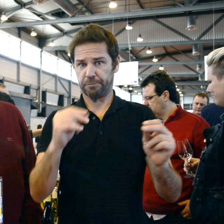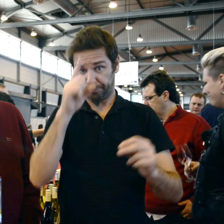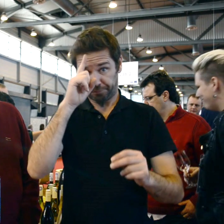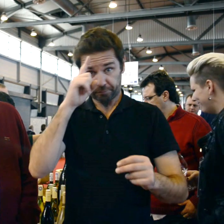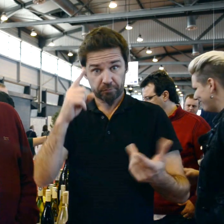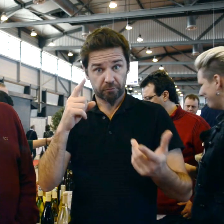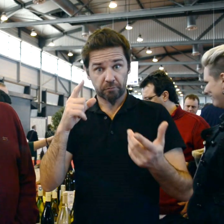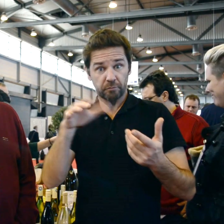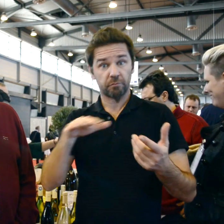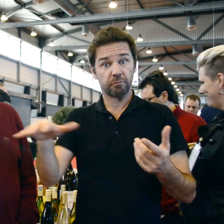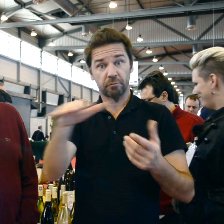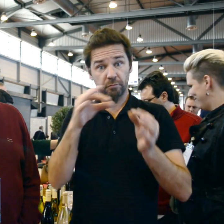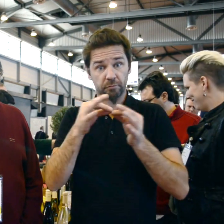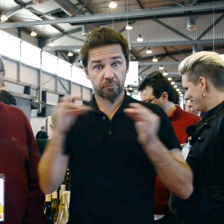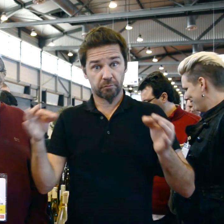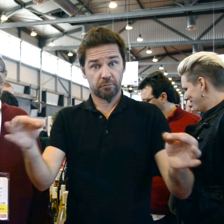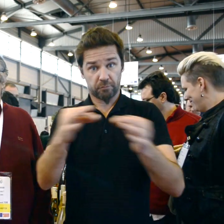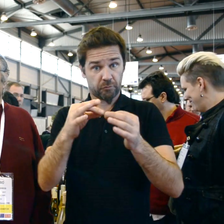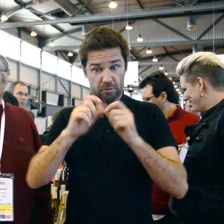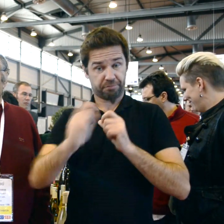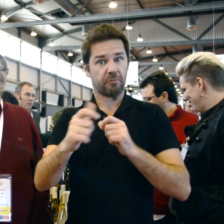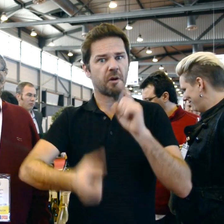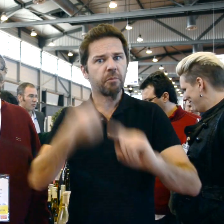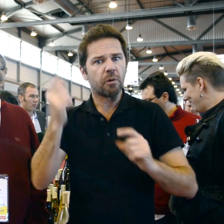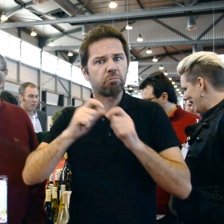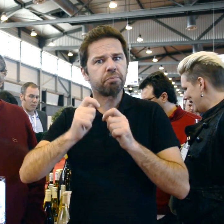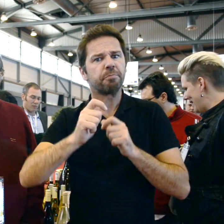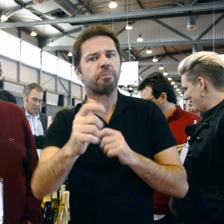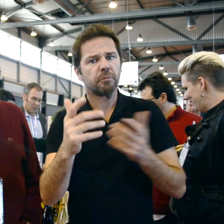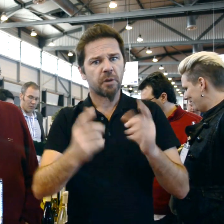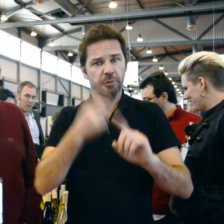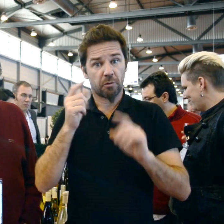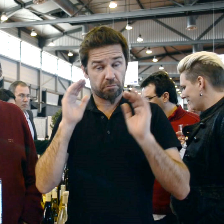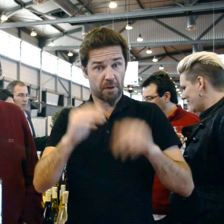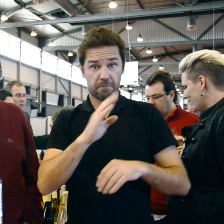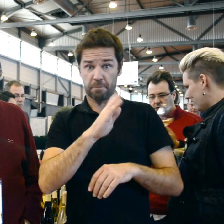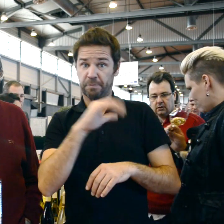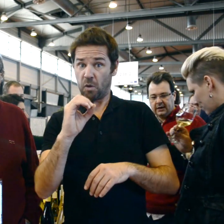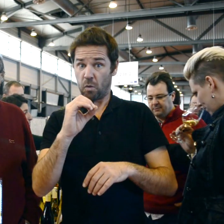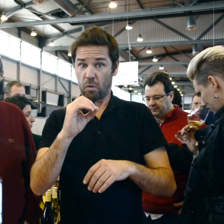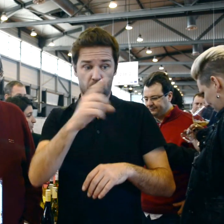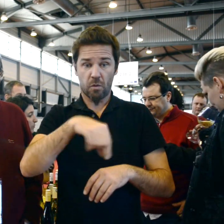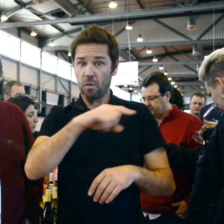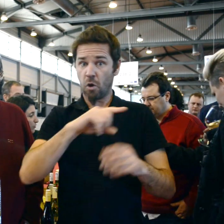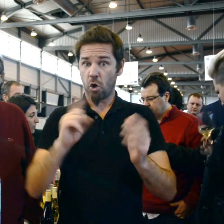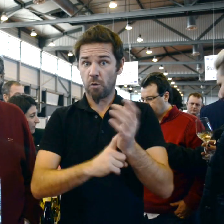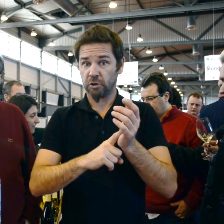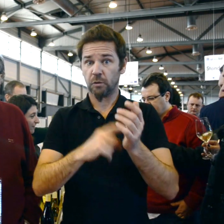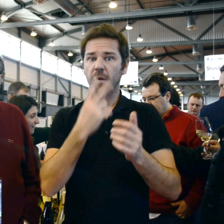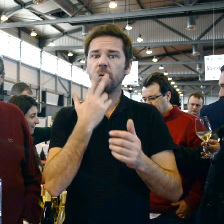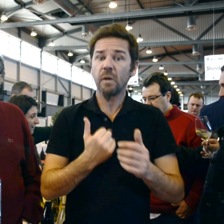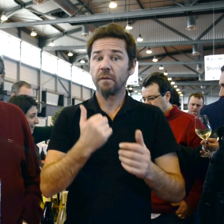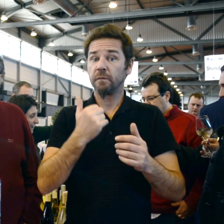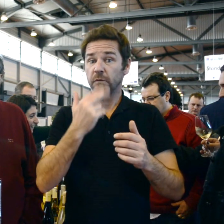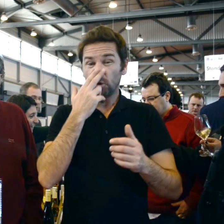il faut voir, il y a un impact qui est énorme. Alors, même sur le bio, qui est obligé d'utiliser le cuivre et le soufre, qui